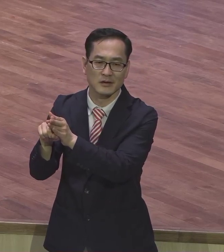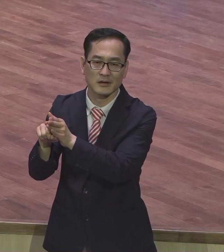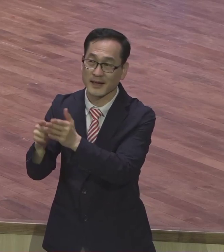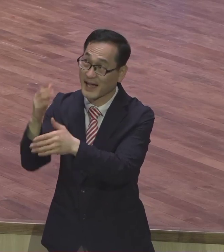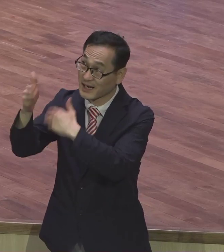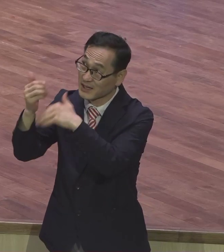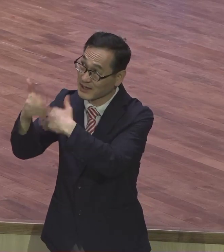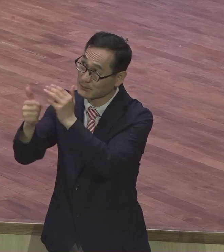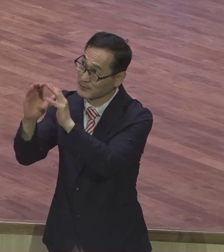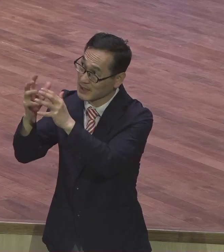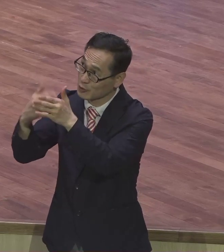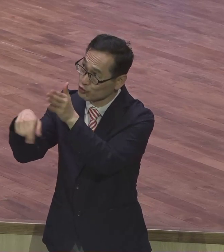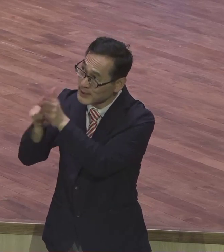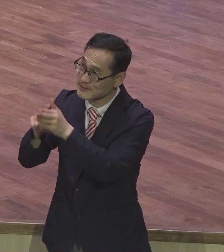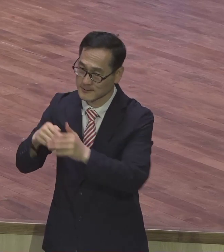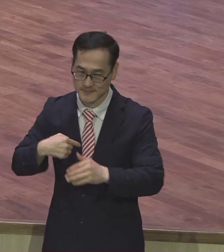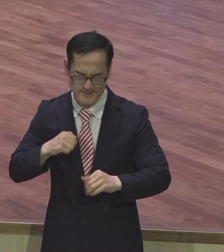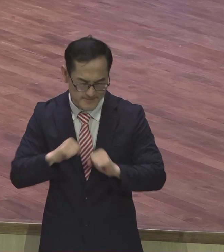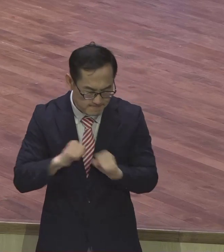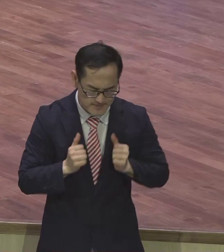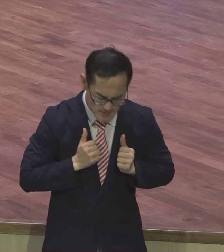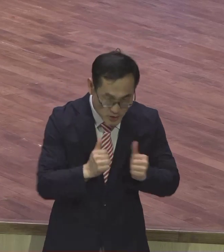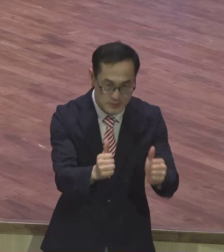이걸 발견한 거예요